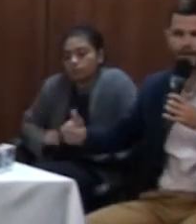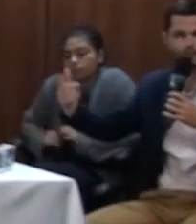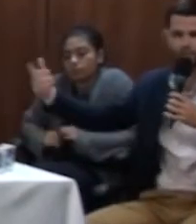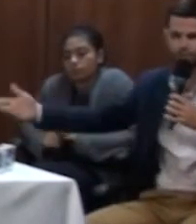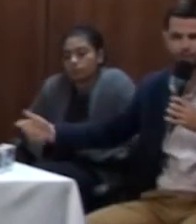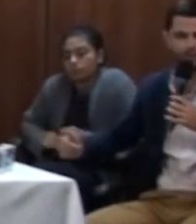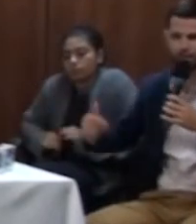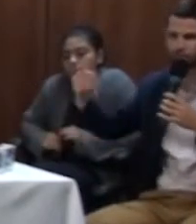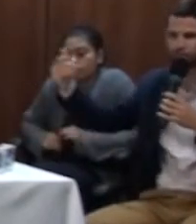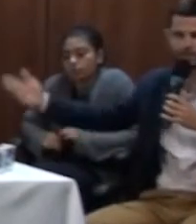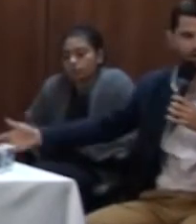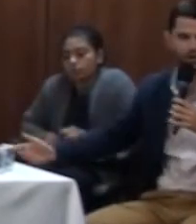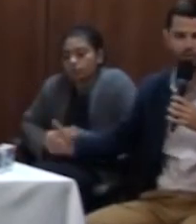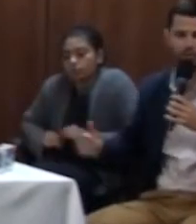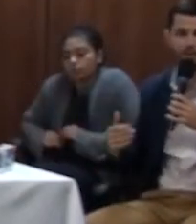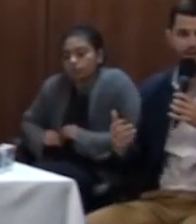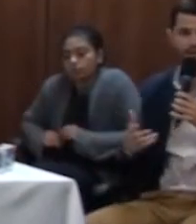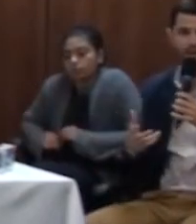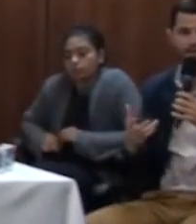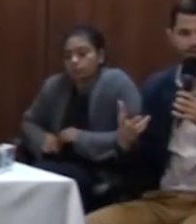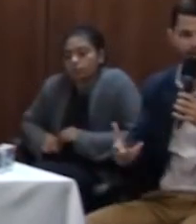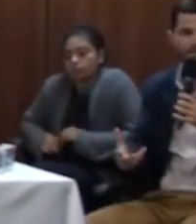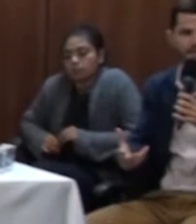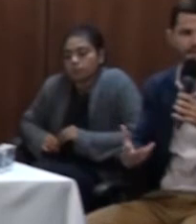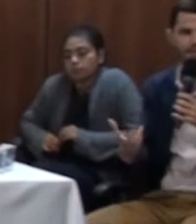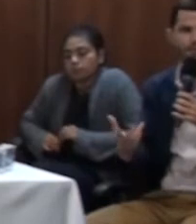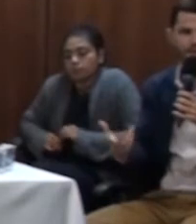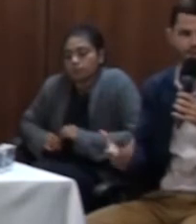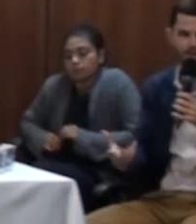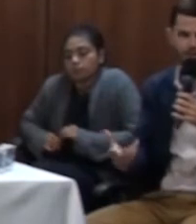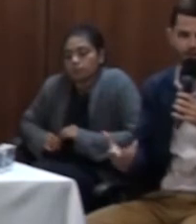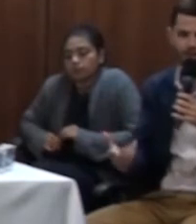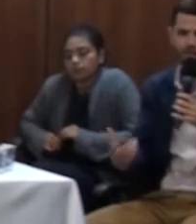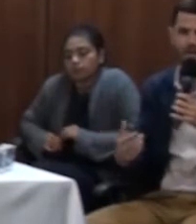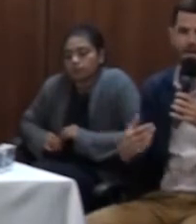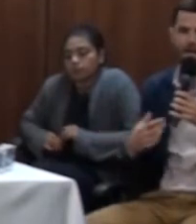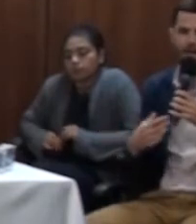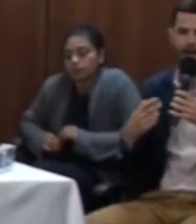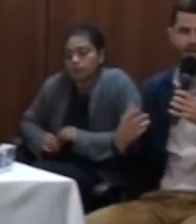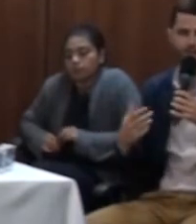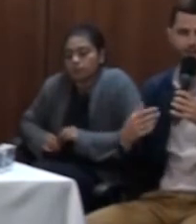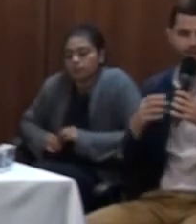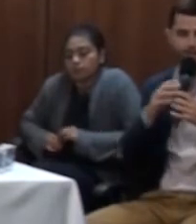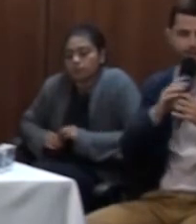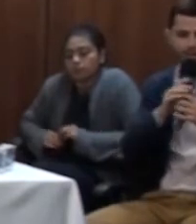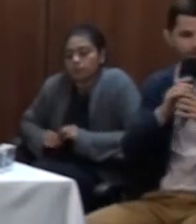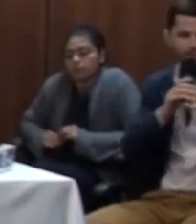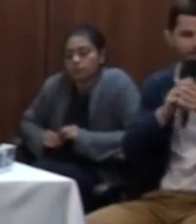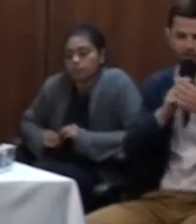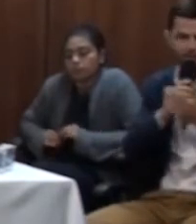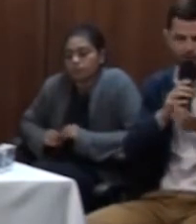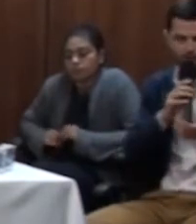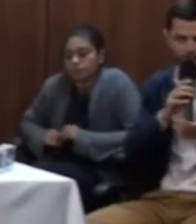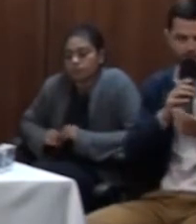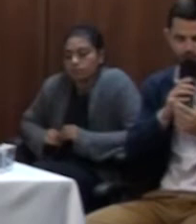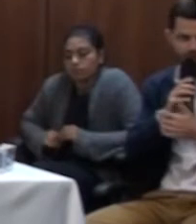os médicos, os enfermeiros, os psicólogos, enfim, quem que vai se responsabilizar por aquilo. Essa foi uma das primeiras dificuldades